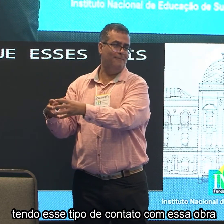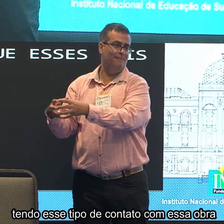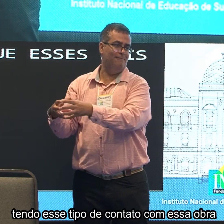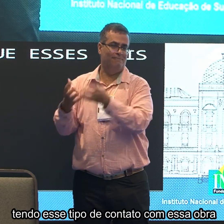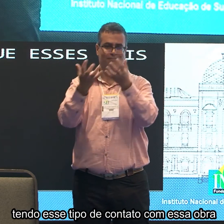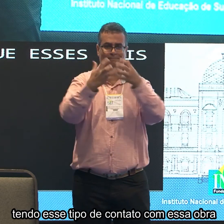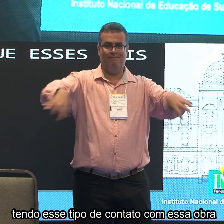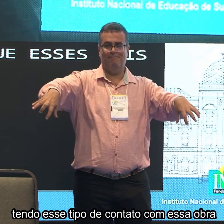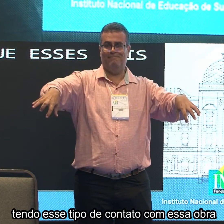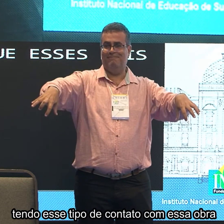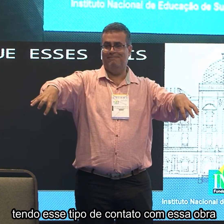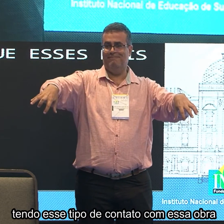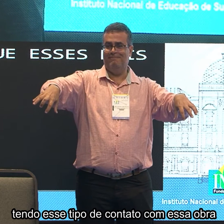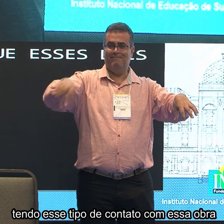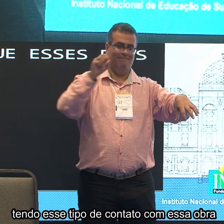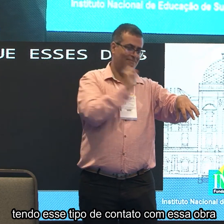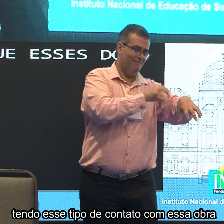tendo esse tipo de contato com essa obra.